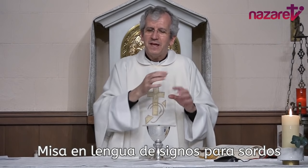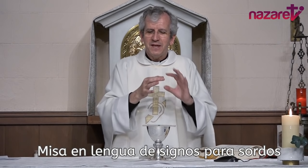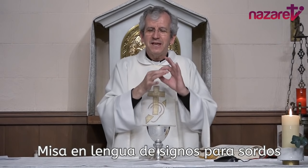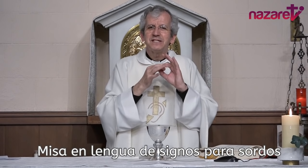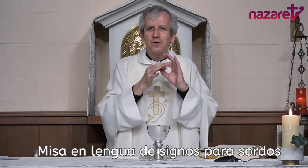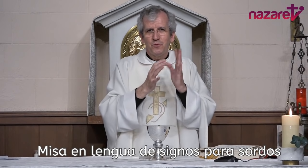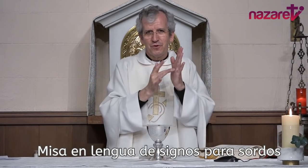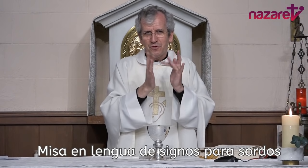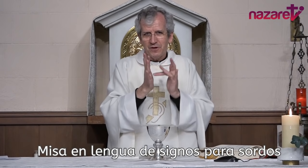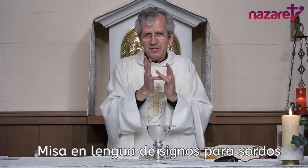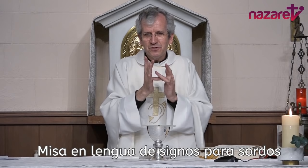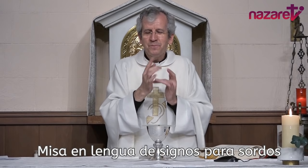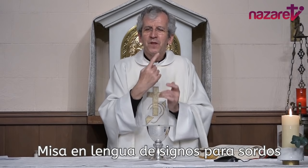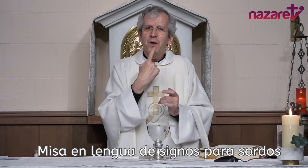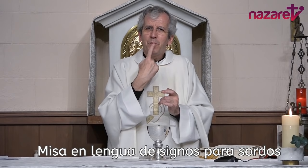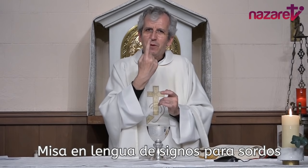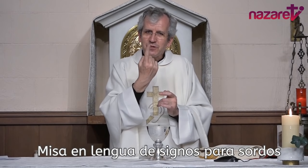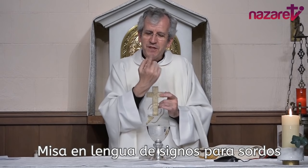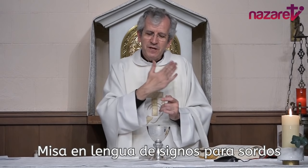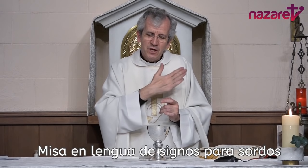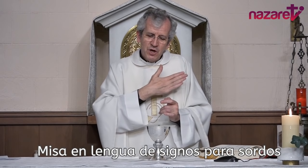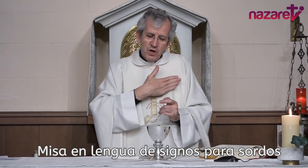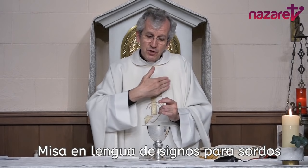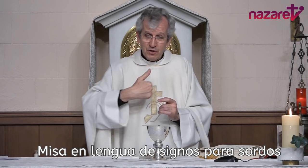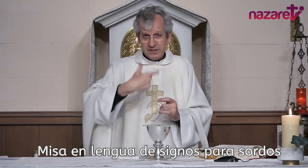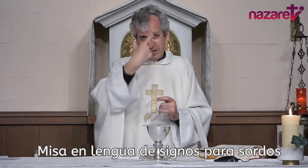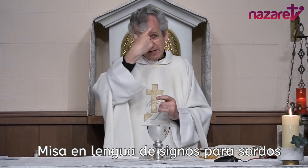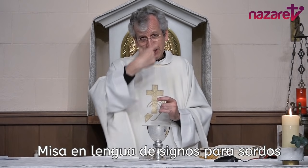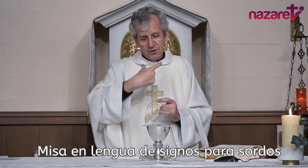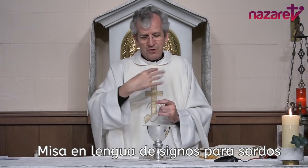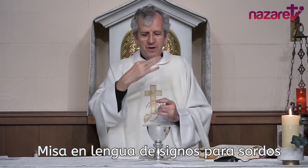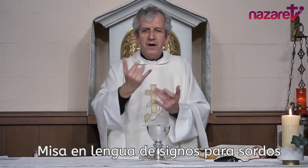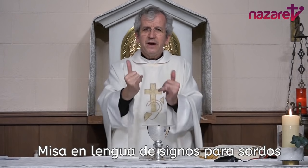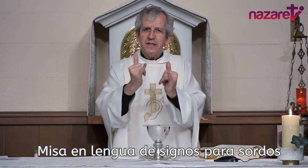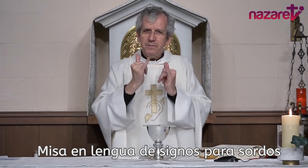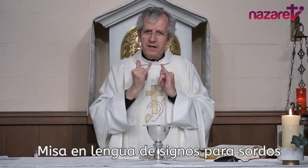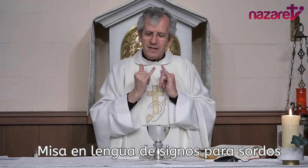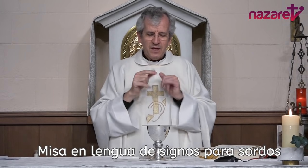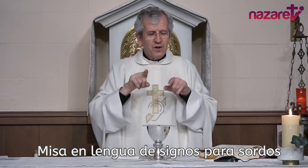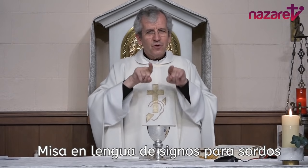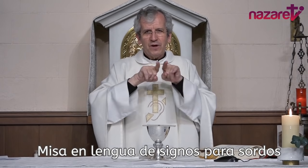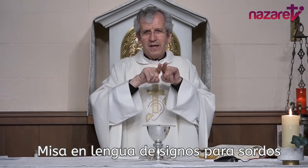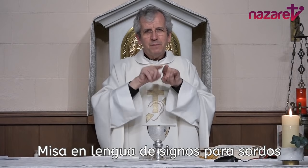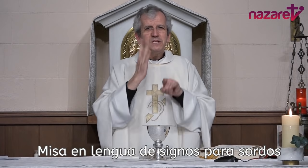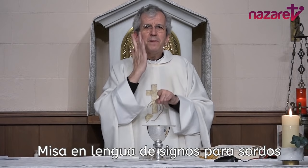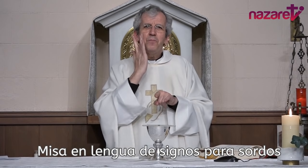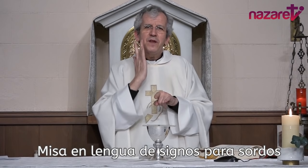hacer esa comunión con Cristo, podemos decir: yo quisiera, Señor, recibirte con aquella misma